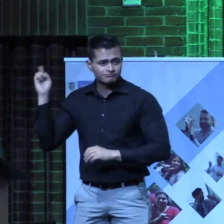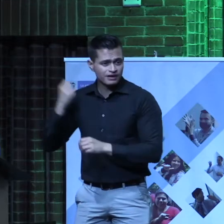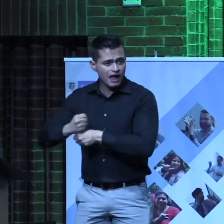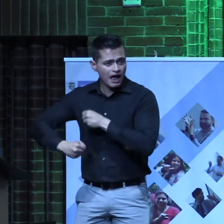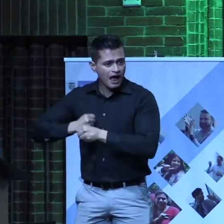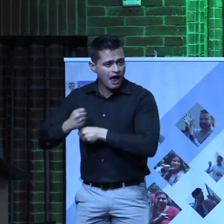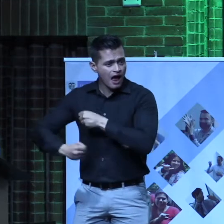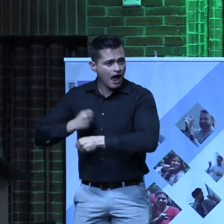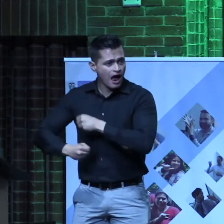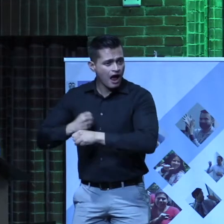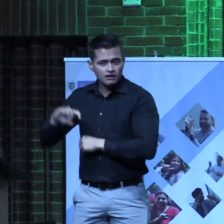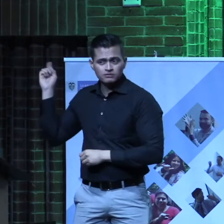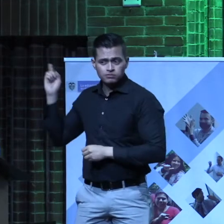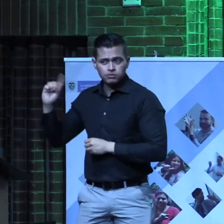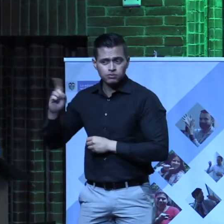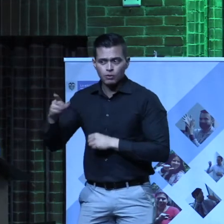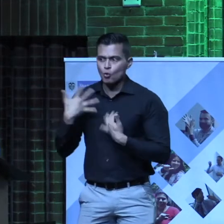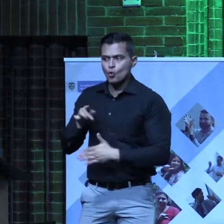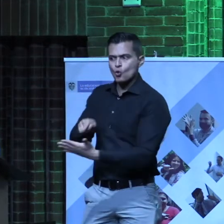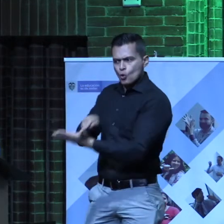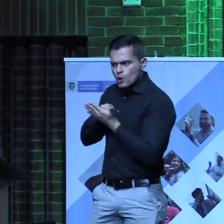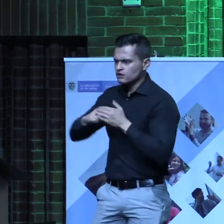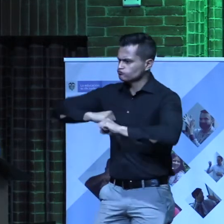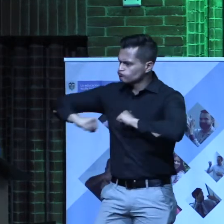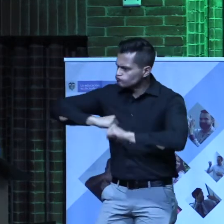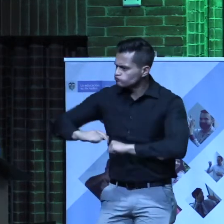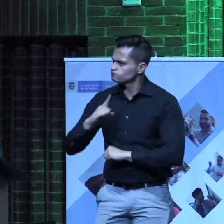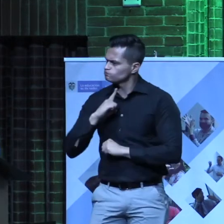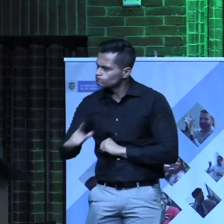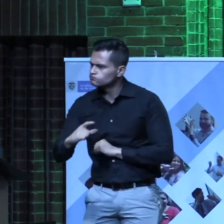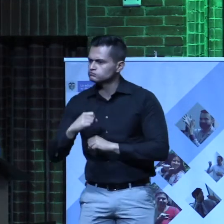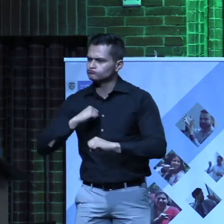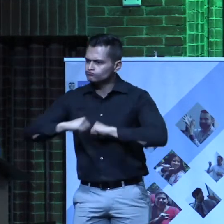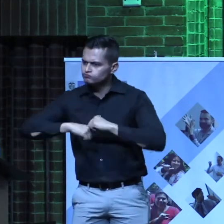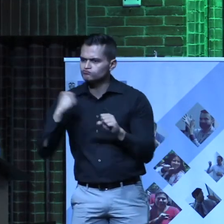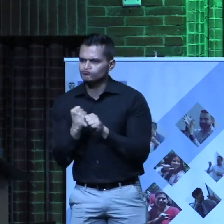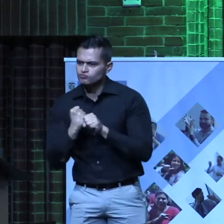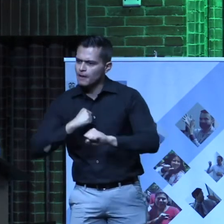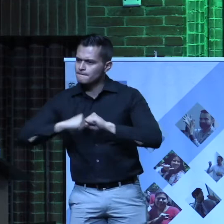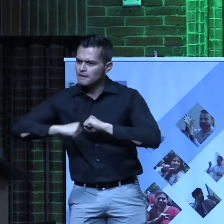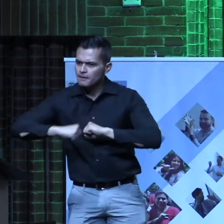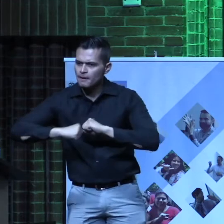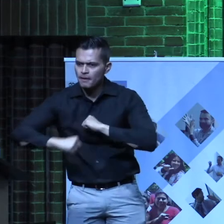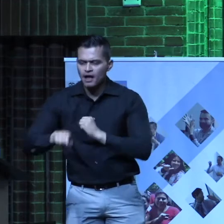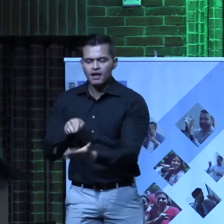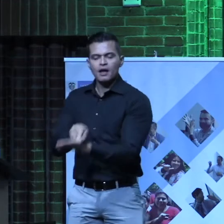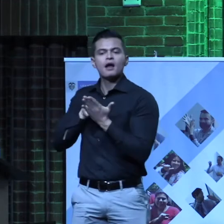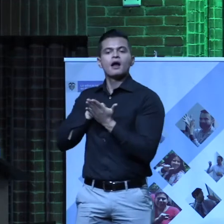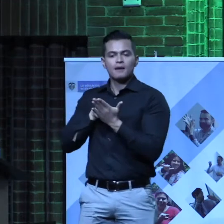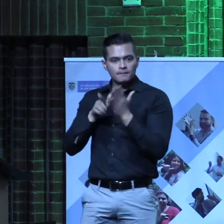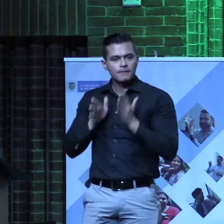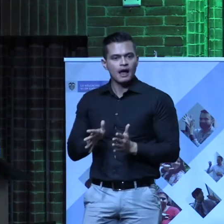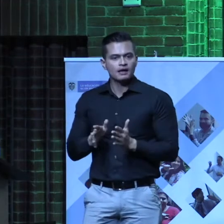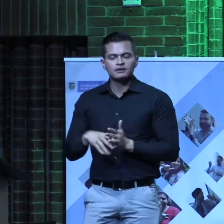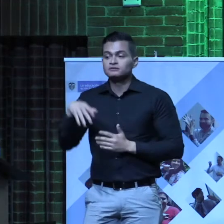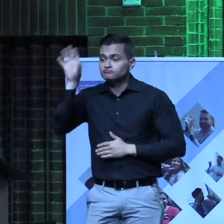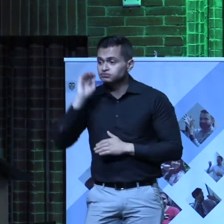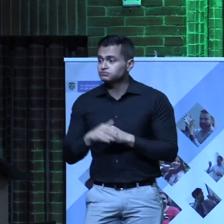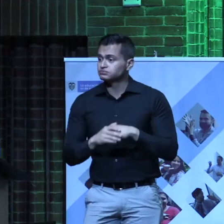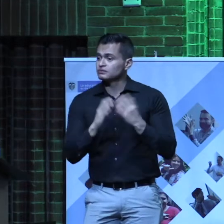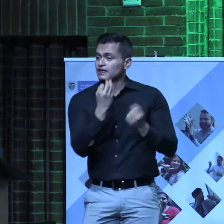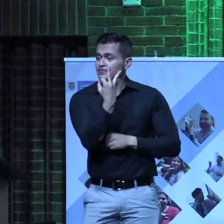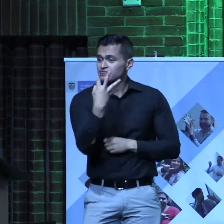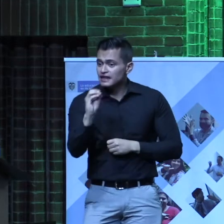social nos muestran su capacidad gerencial, su capacidad estratégica. Más de 30 organizaciones sociales adscritas